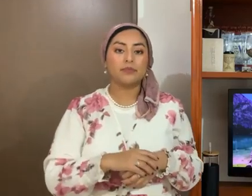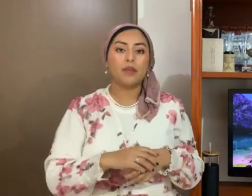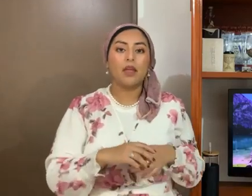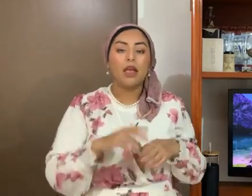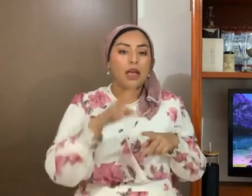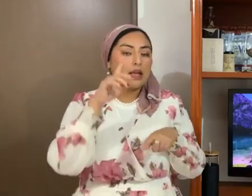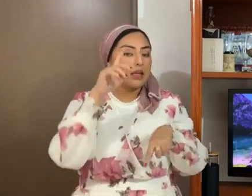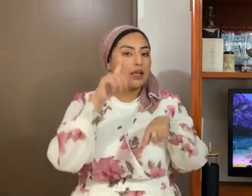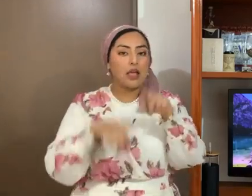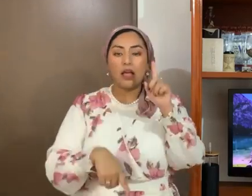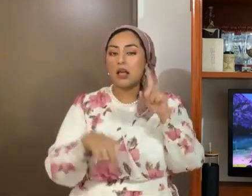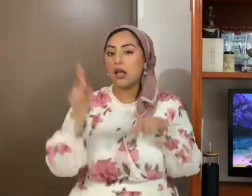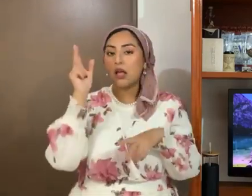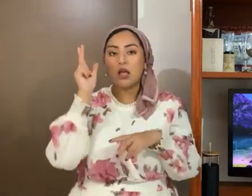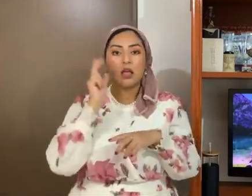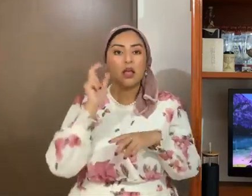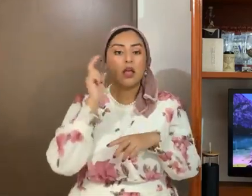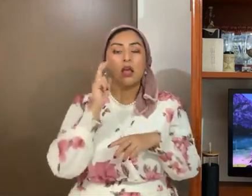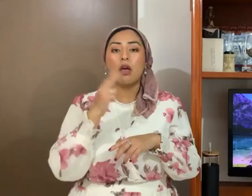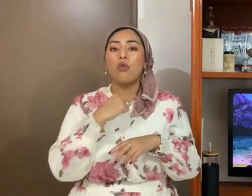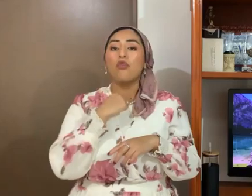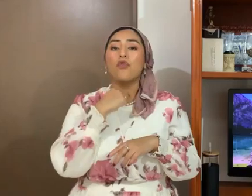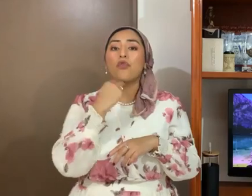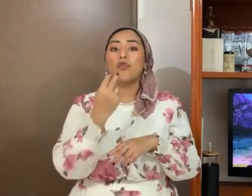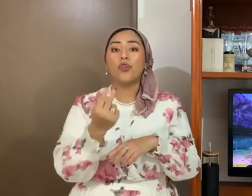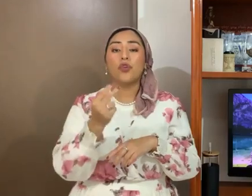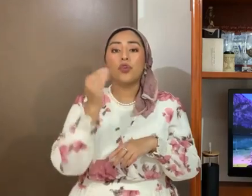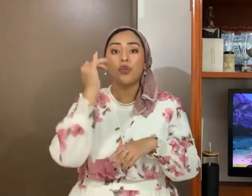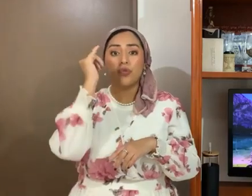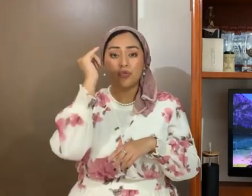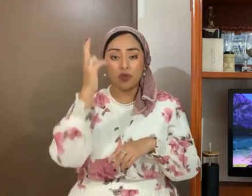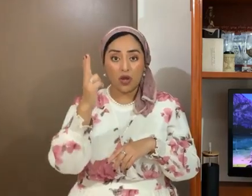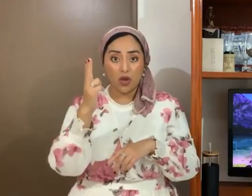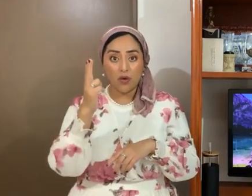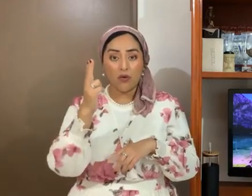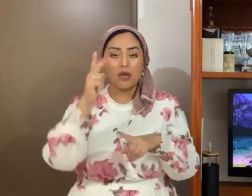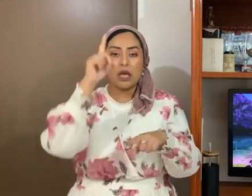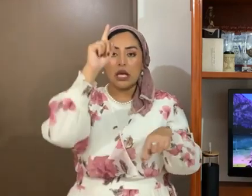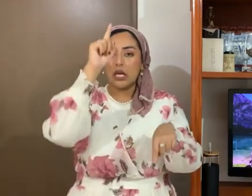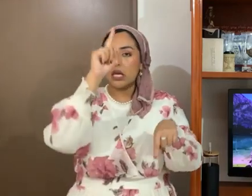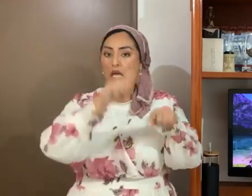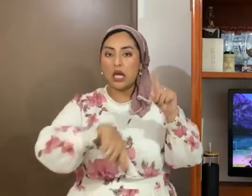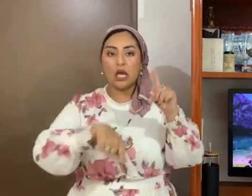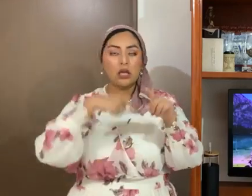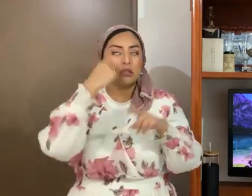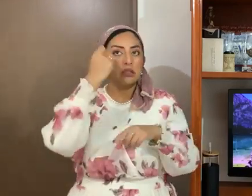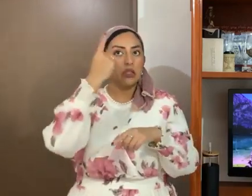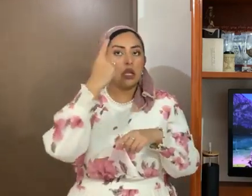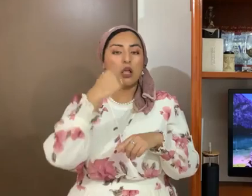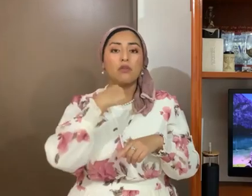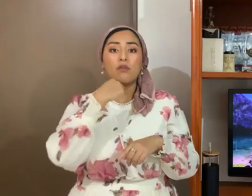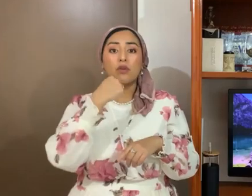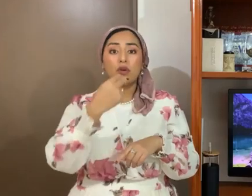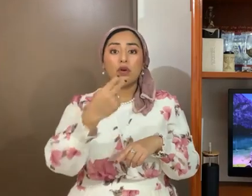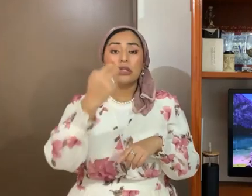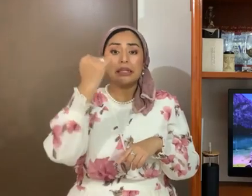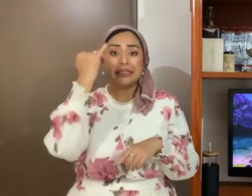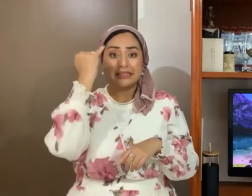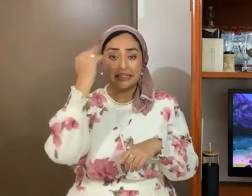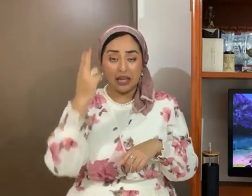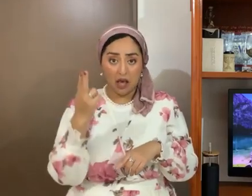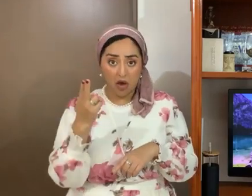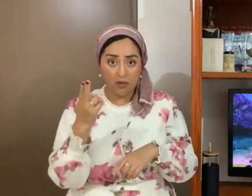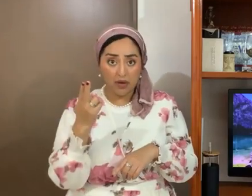la voz de Yahweh, no se puede escuchar la voz de Yahweh, no se puede comprender la voz de Yahweh, y hablo aquí hasta